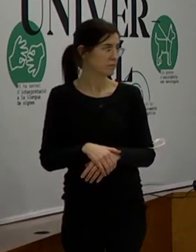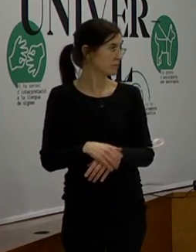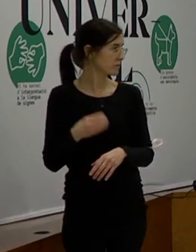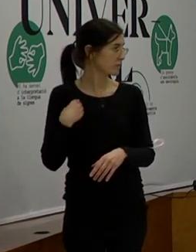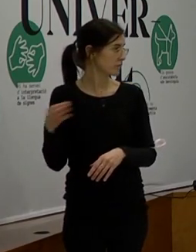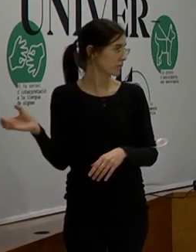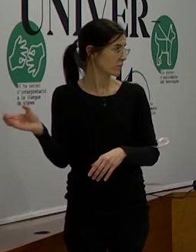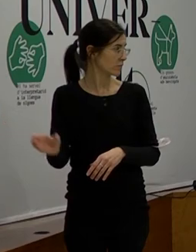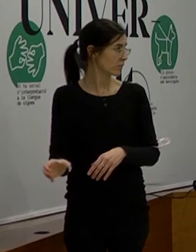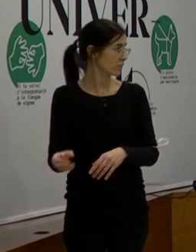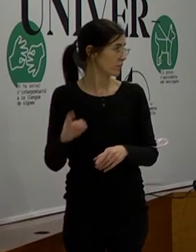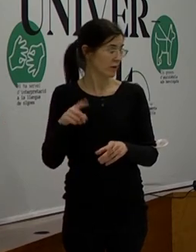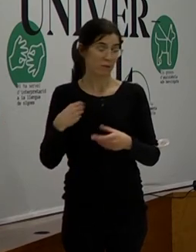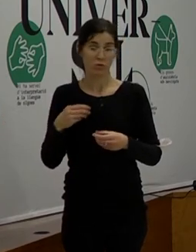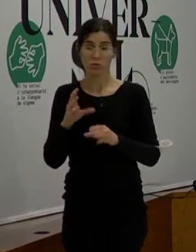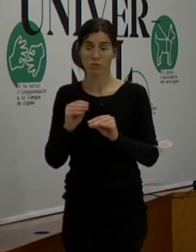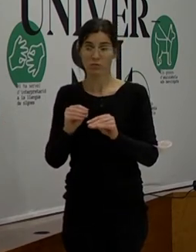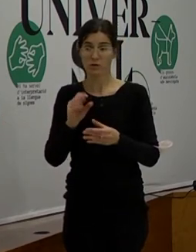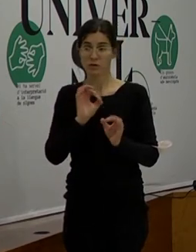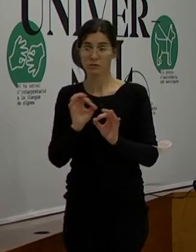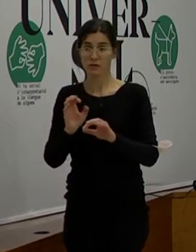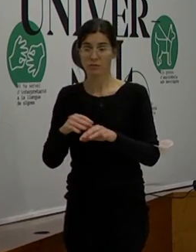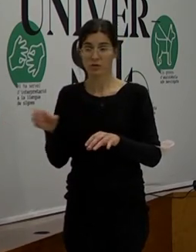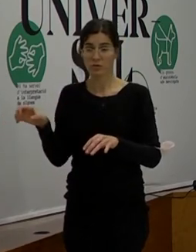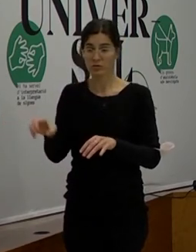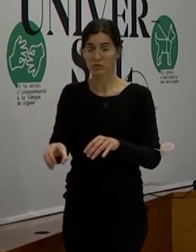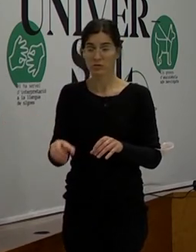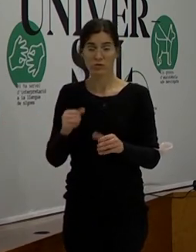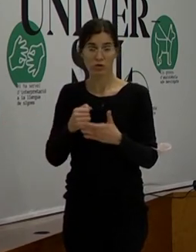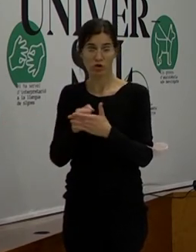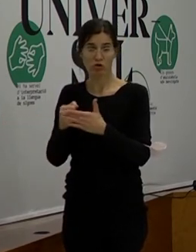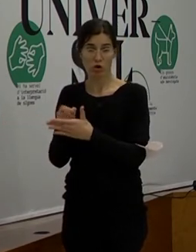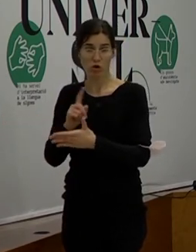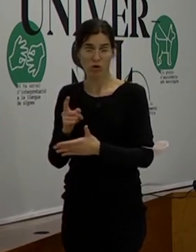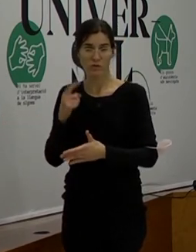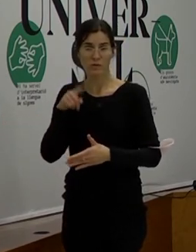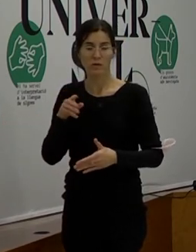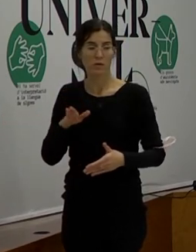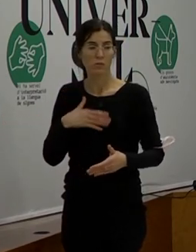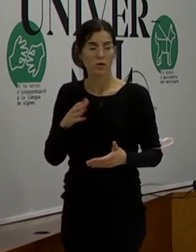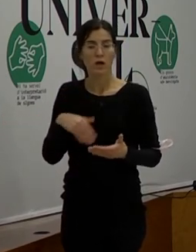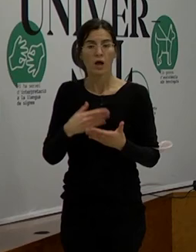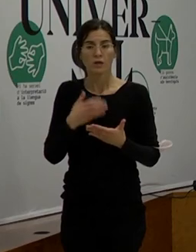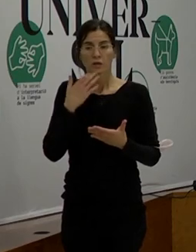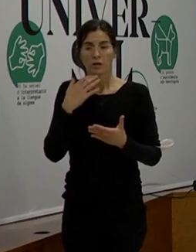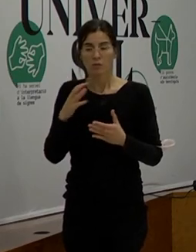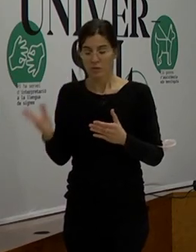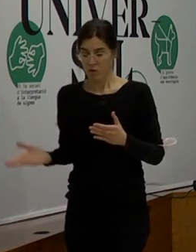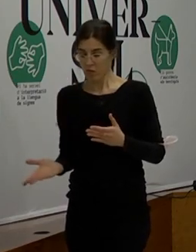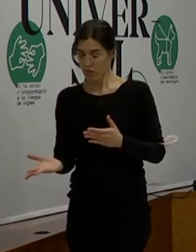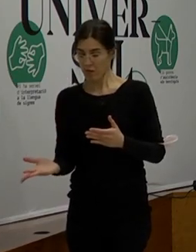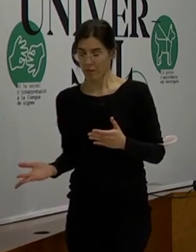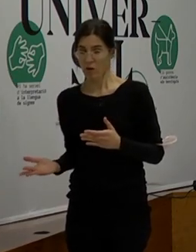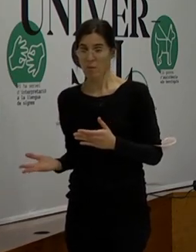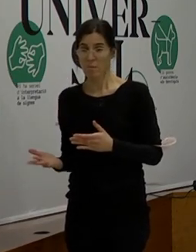si son en L, no choco. Siempre voy cogido. ¿Vale? Y puedes posarles incluso una placa en braille a sota, ¿por qué